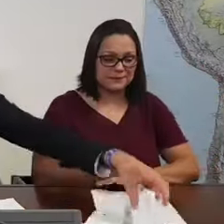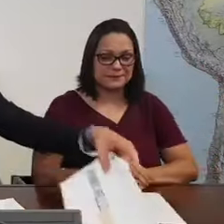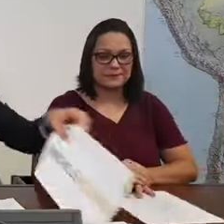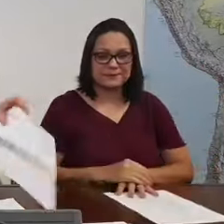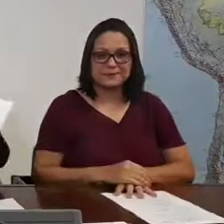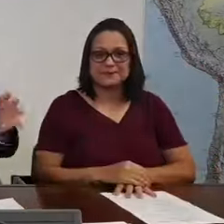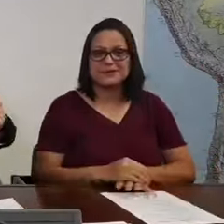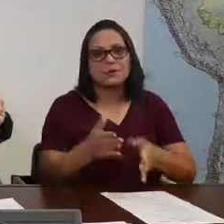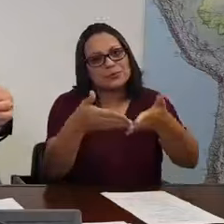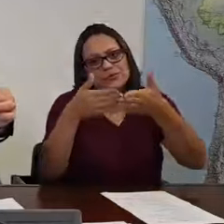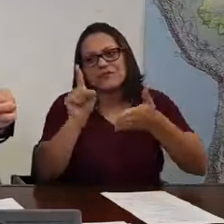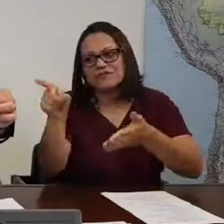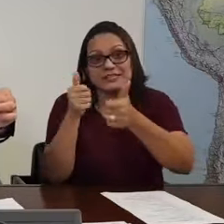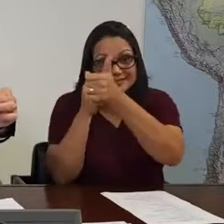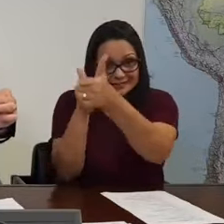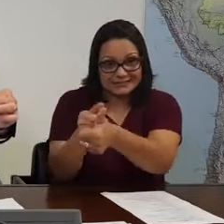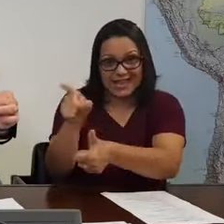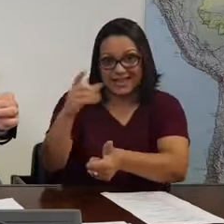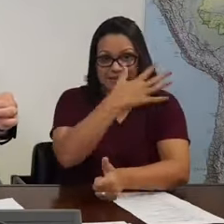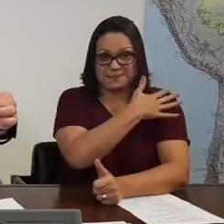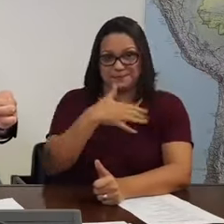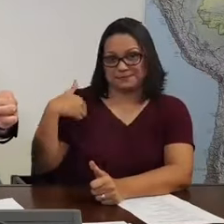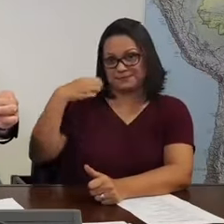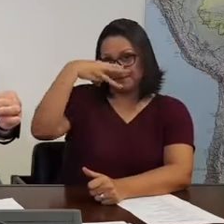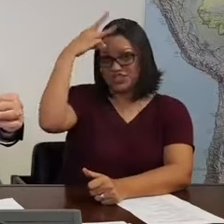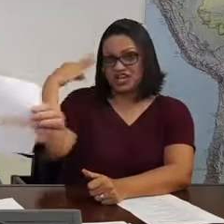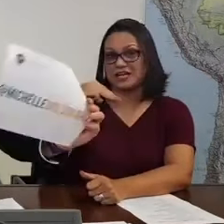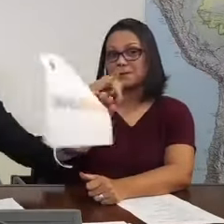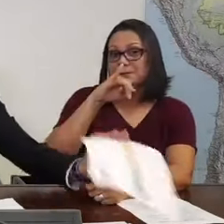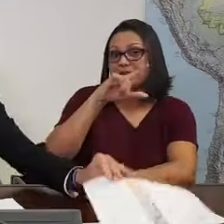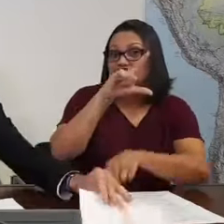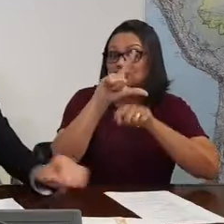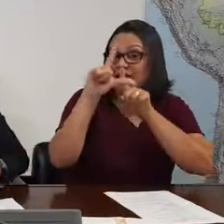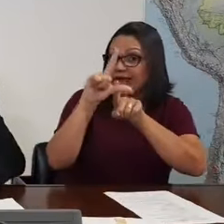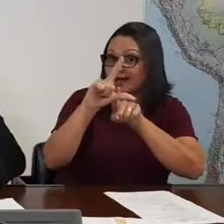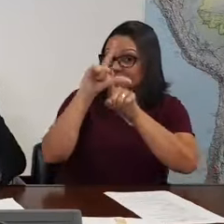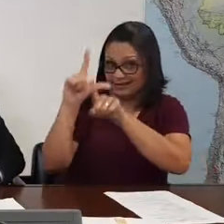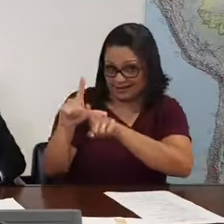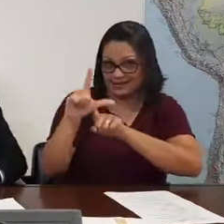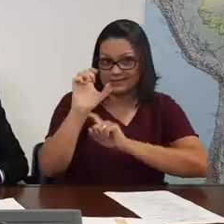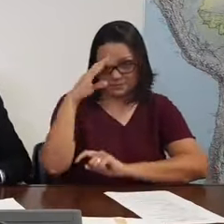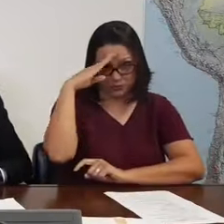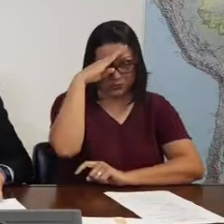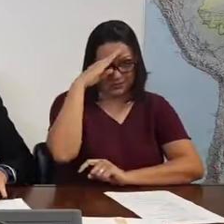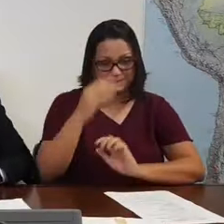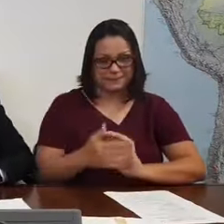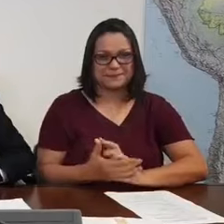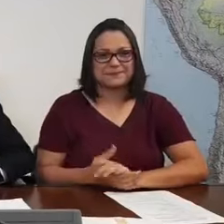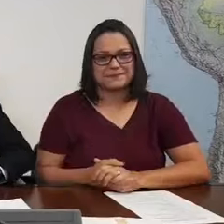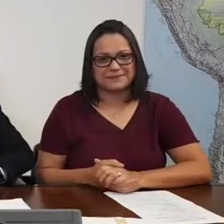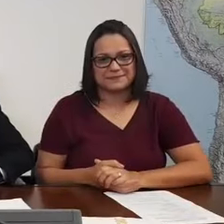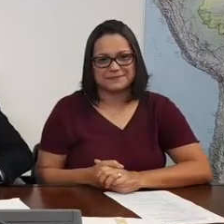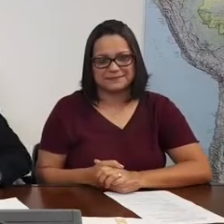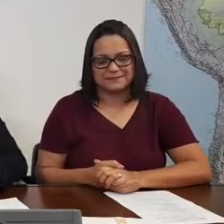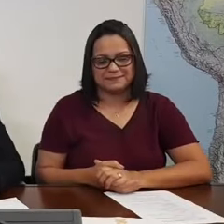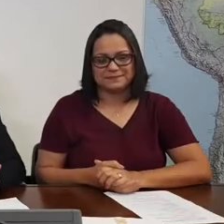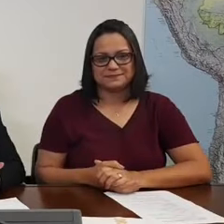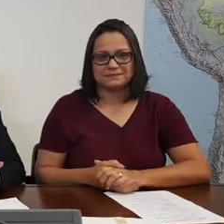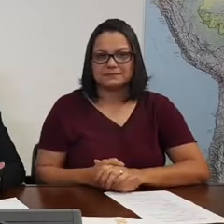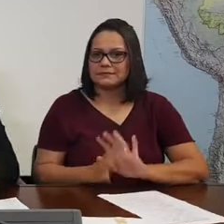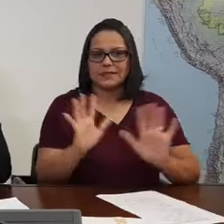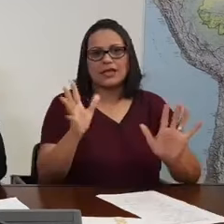Então, por favor, Instagram, Michele com dois L's, Bolsonaro. Valeu, pessoal. Vamos em frente aqui, né? Eu não